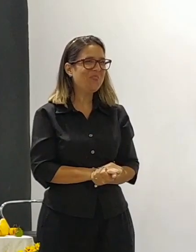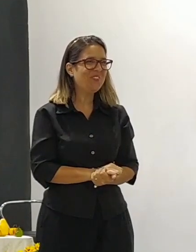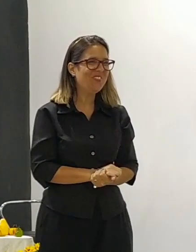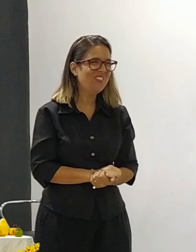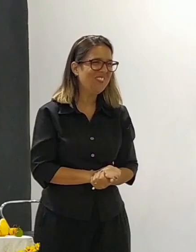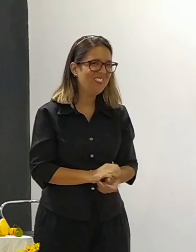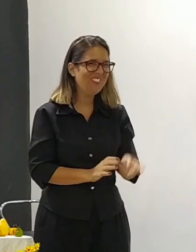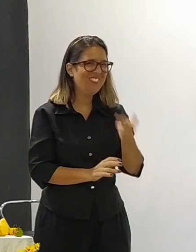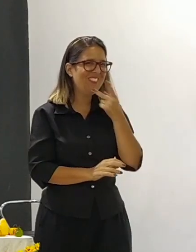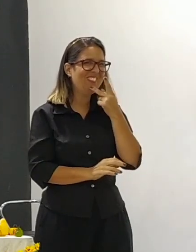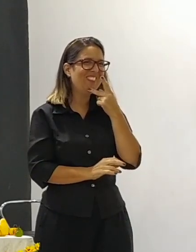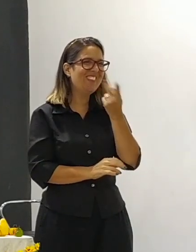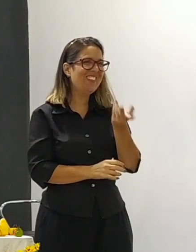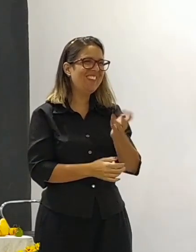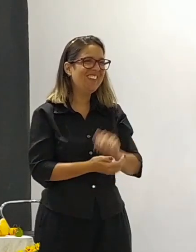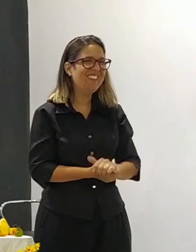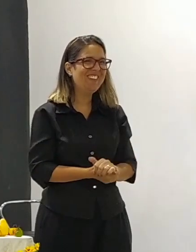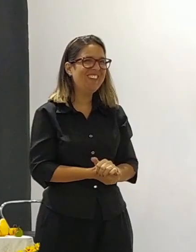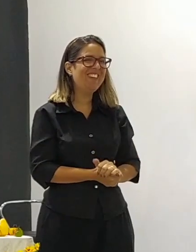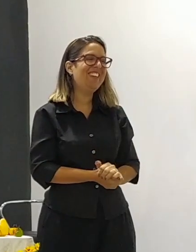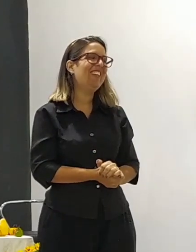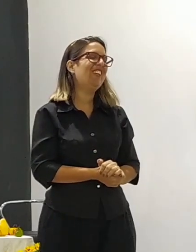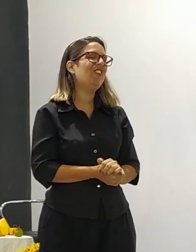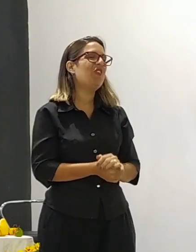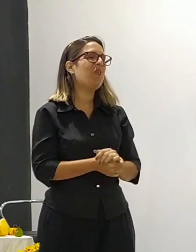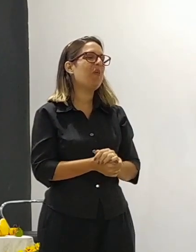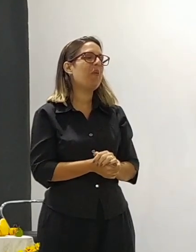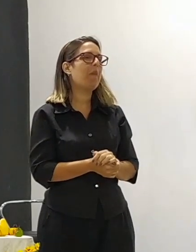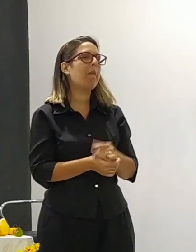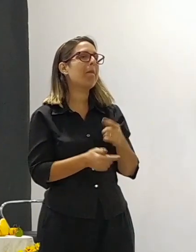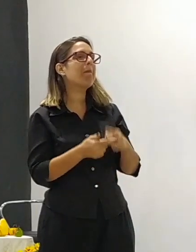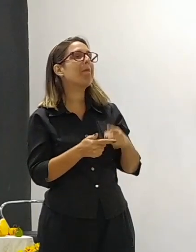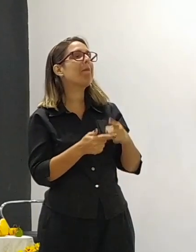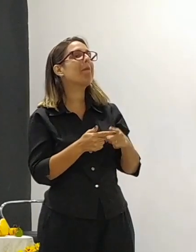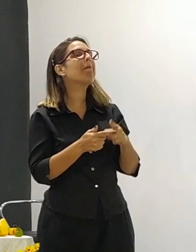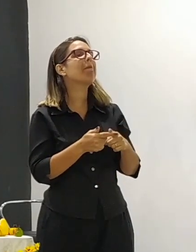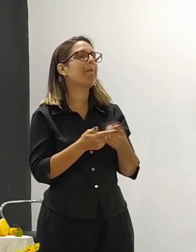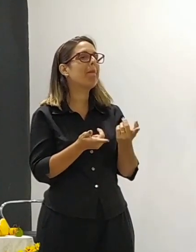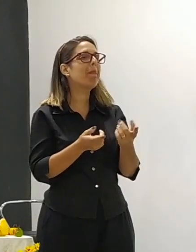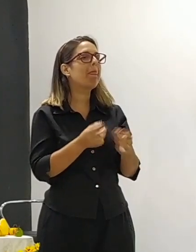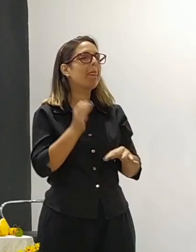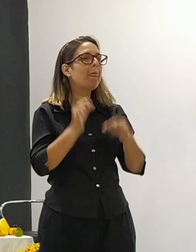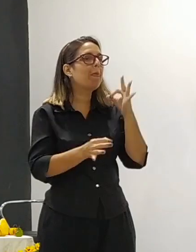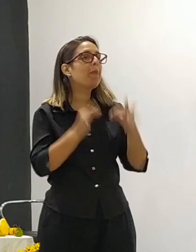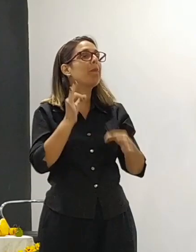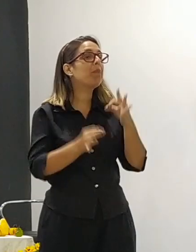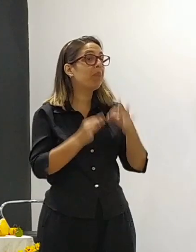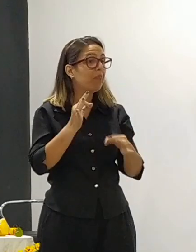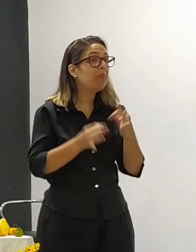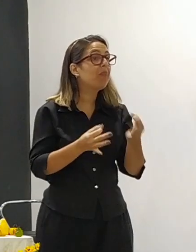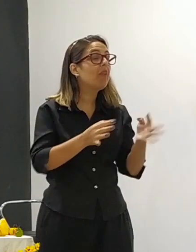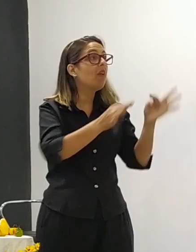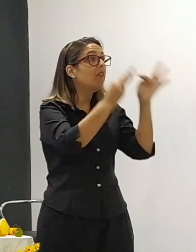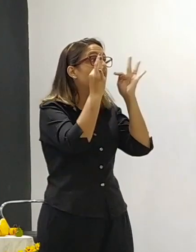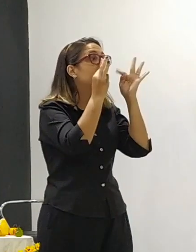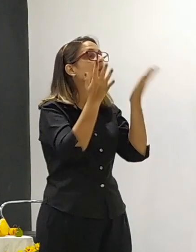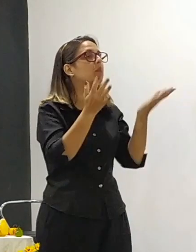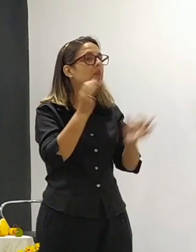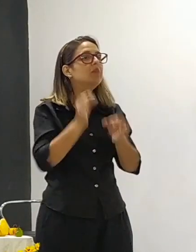Fala para mim aí, doutora. Para que serve a testemunha lá no tribunal? O que faz a testemunha lá? Para